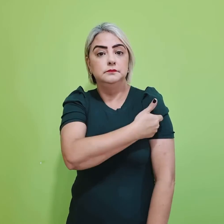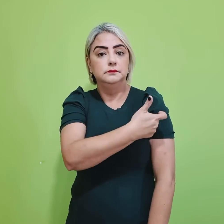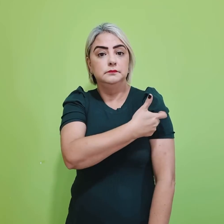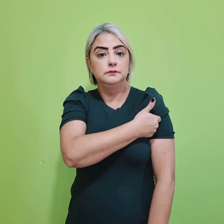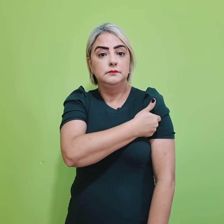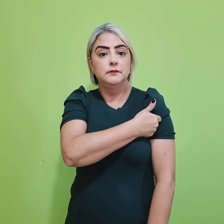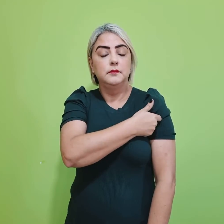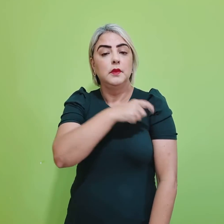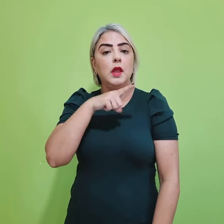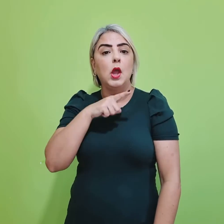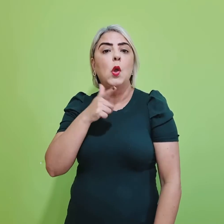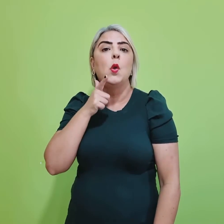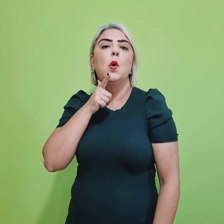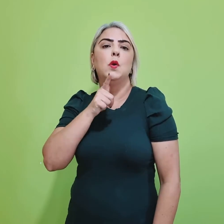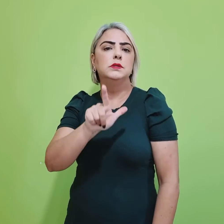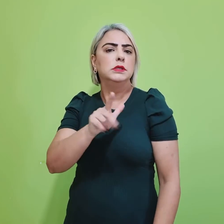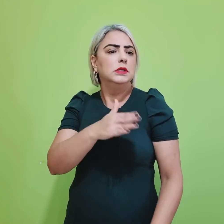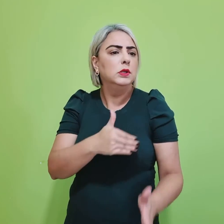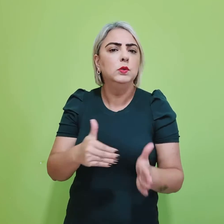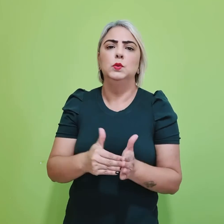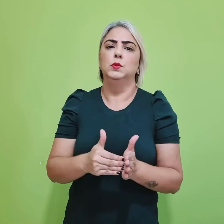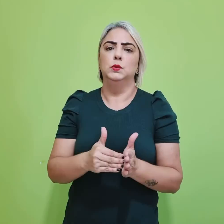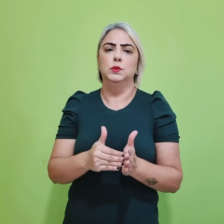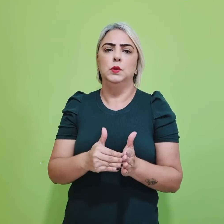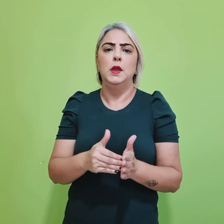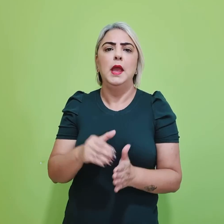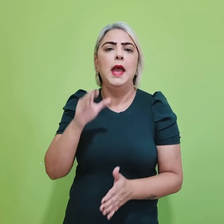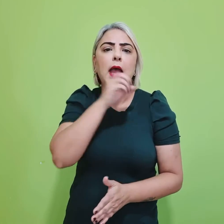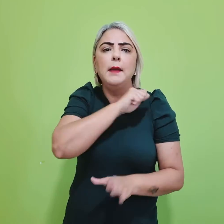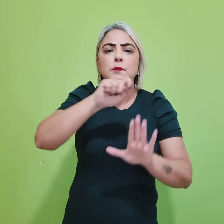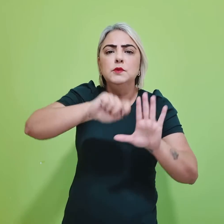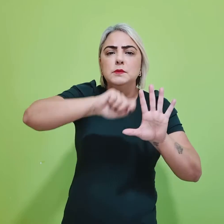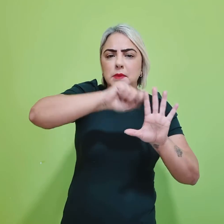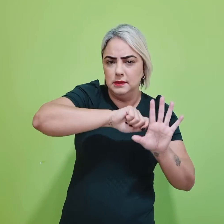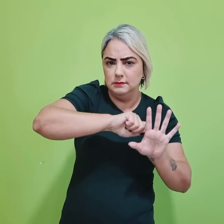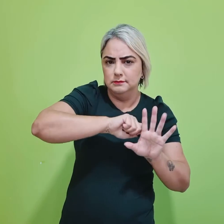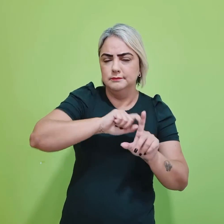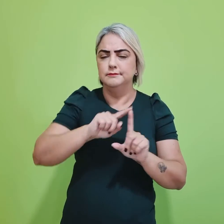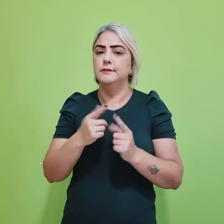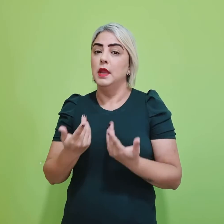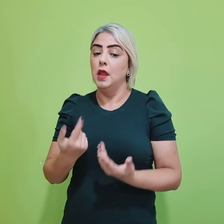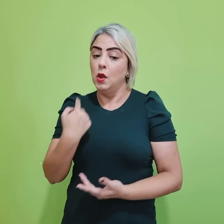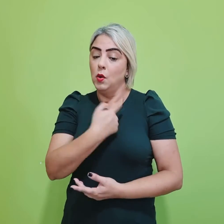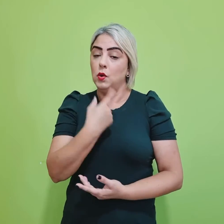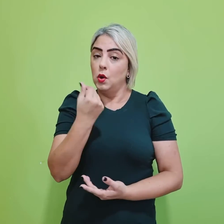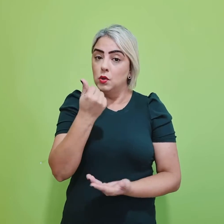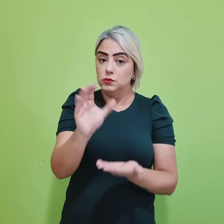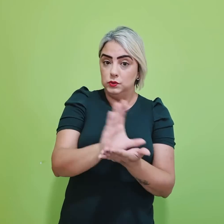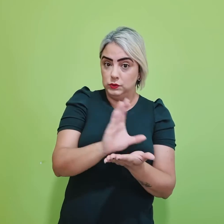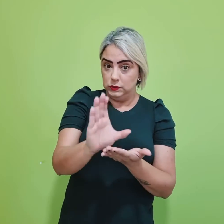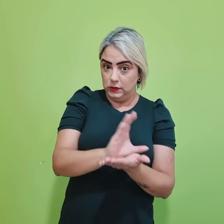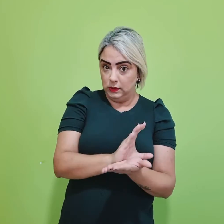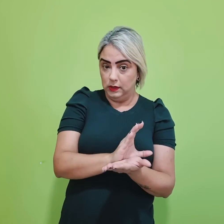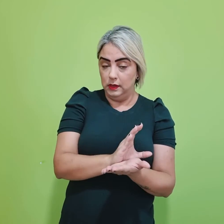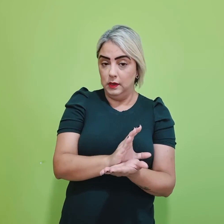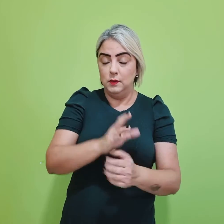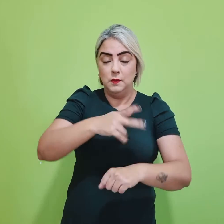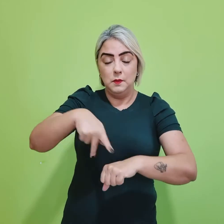Imunização dava conta de tudo isso em poucos meses. Com nosso dinheiro público, o